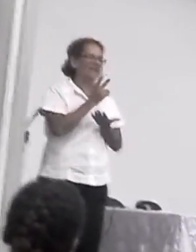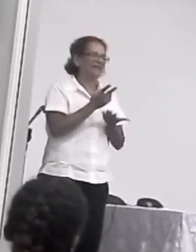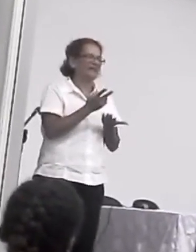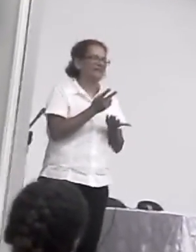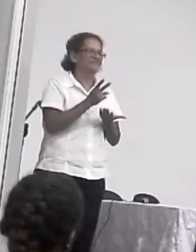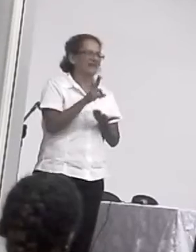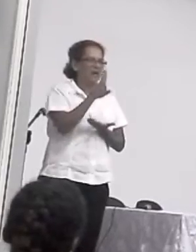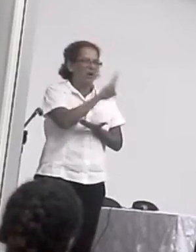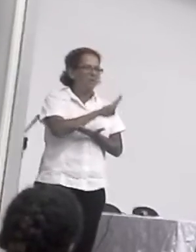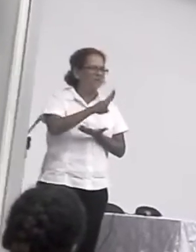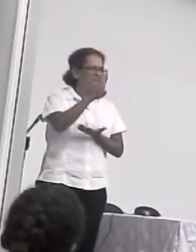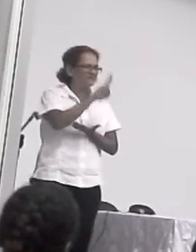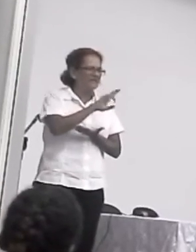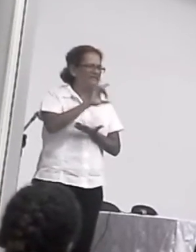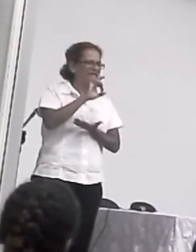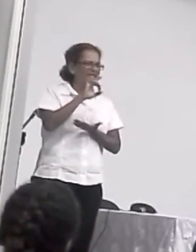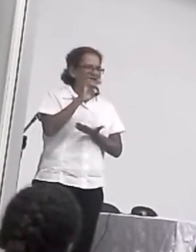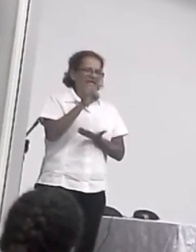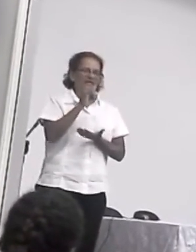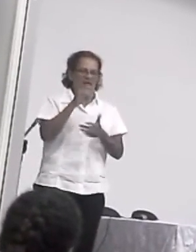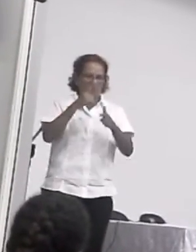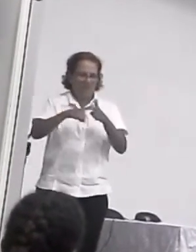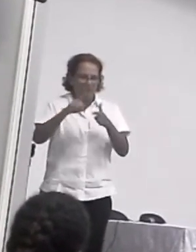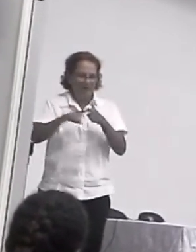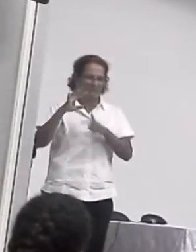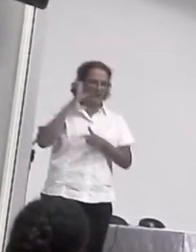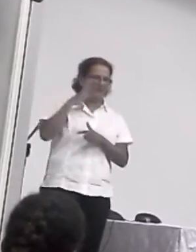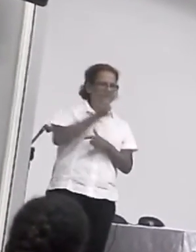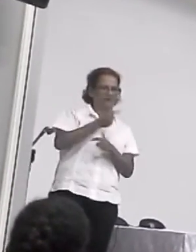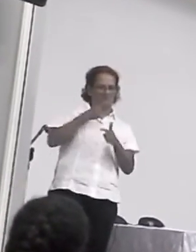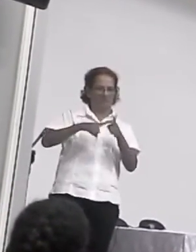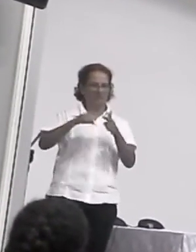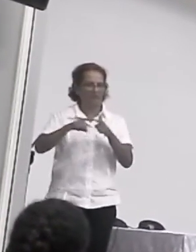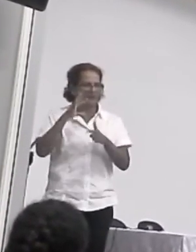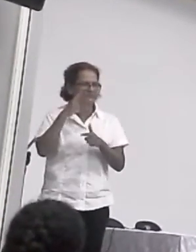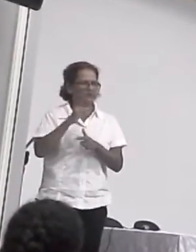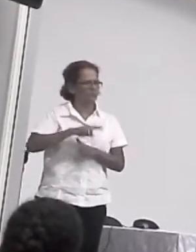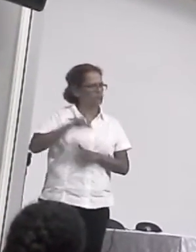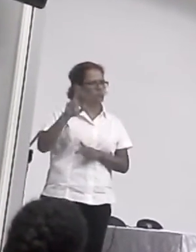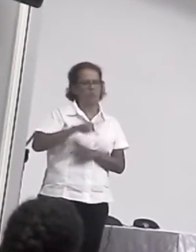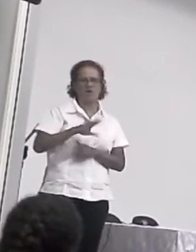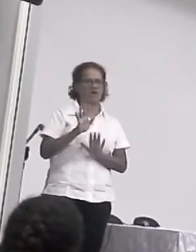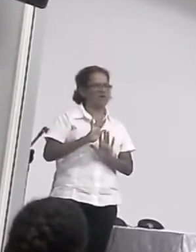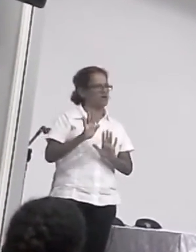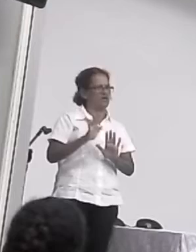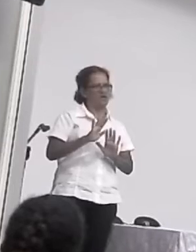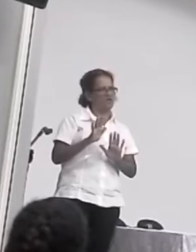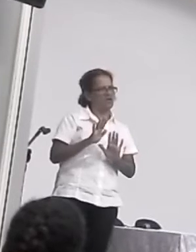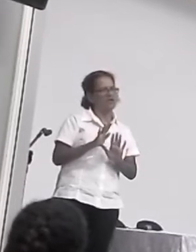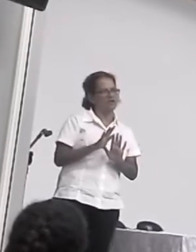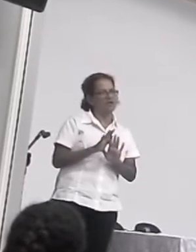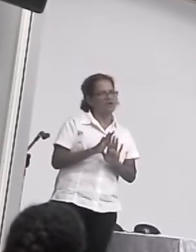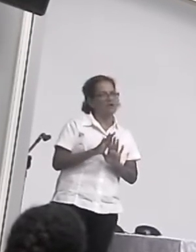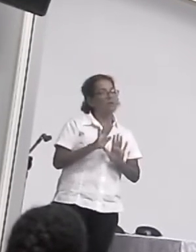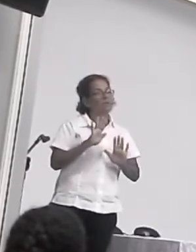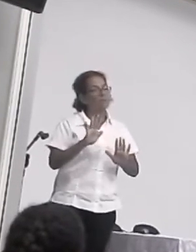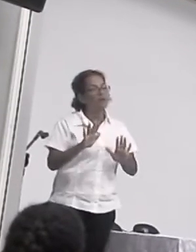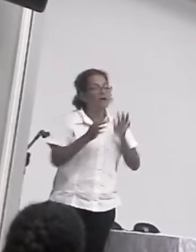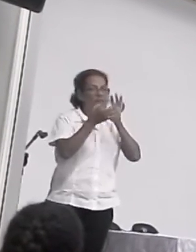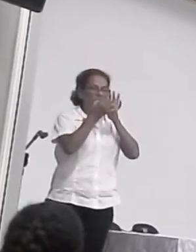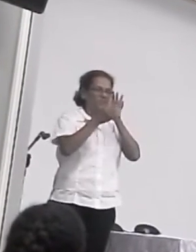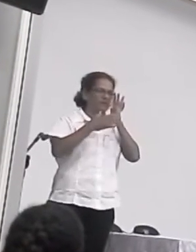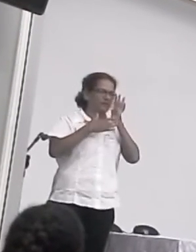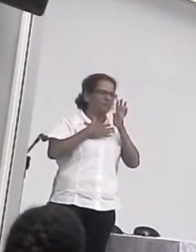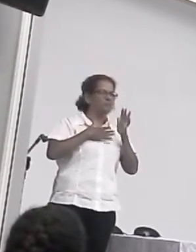resolvendo problemas. Não é assim, normalmente. Mas eu acho que resolver os problemas, isso é